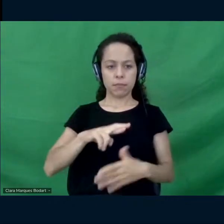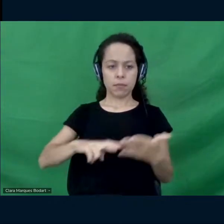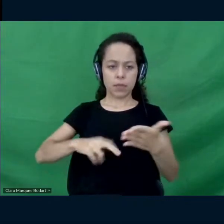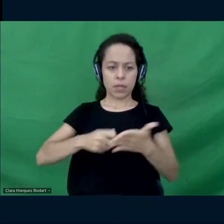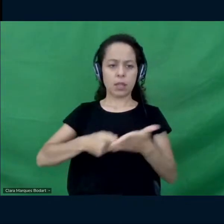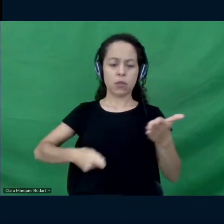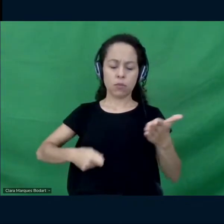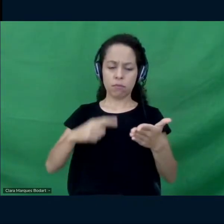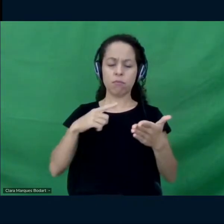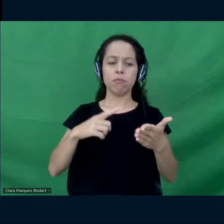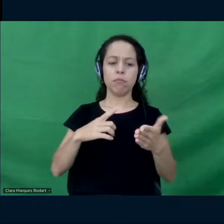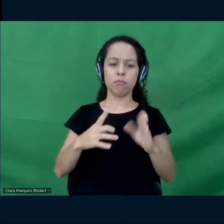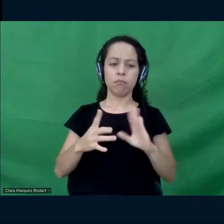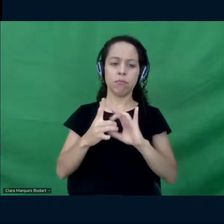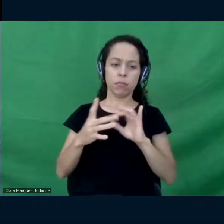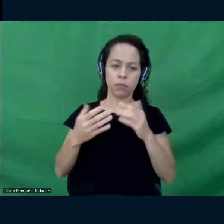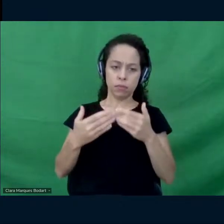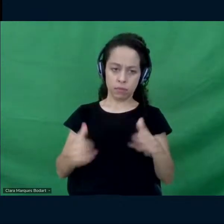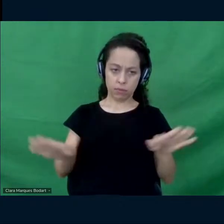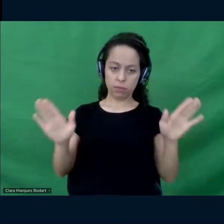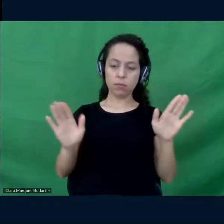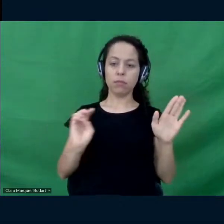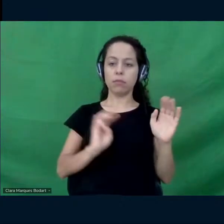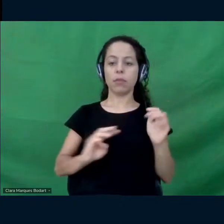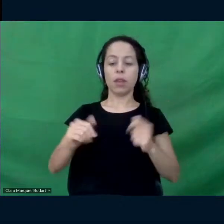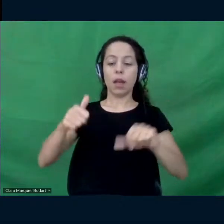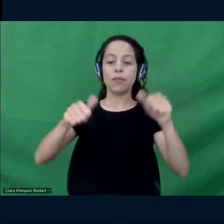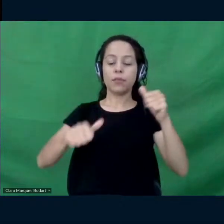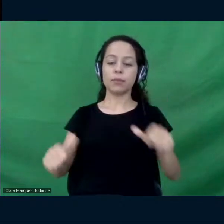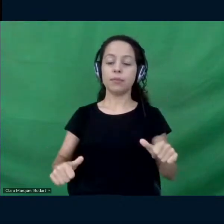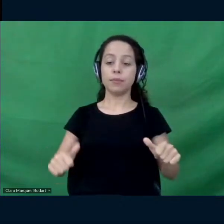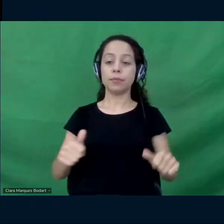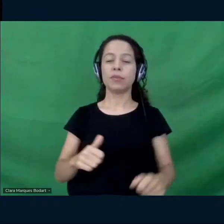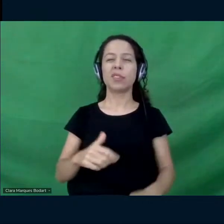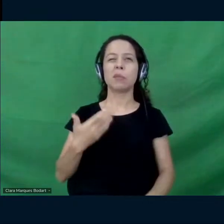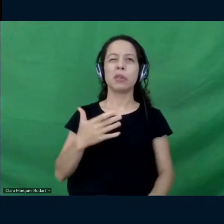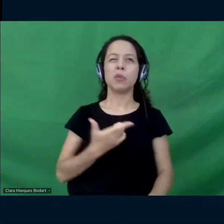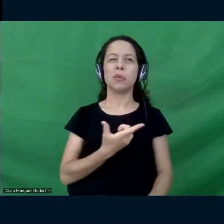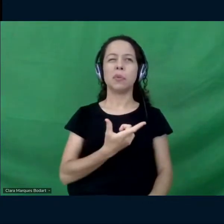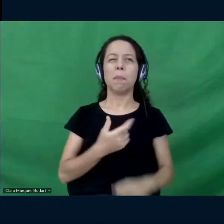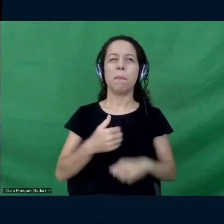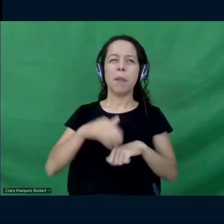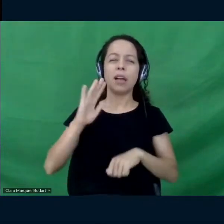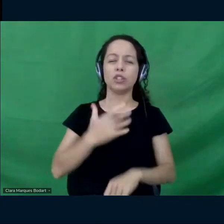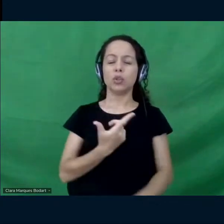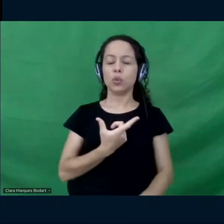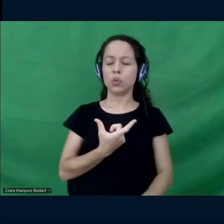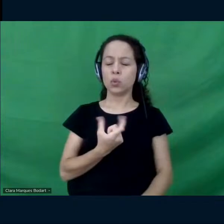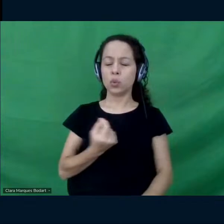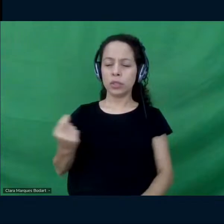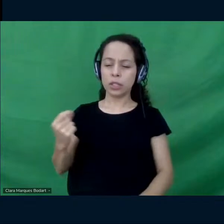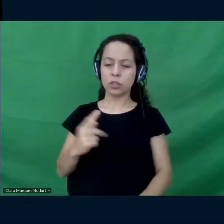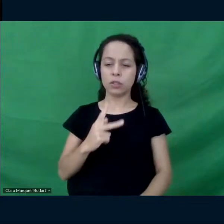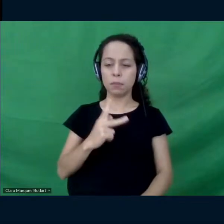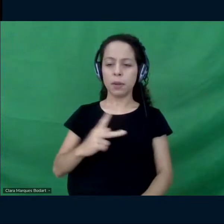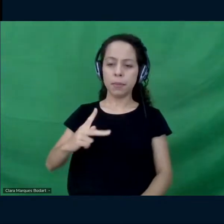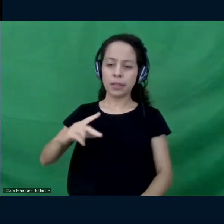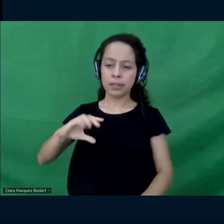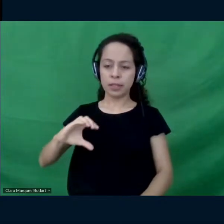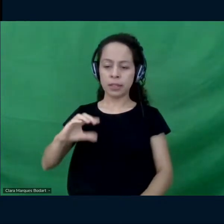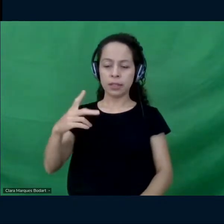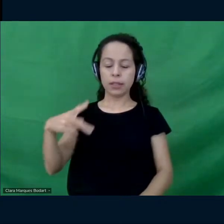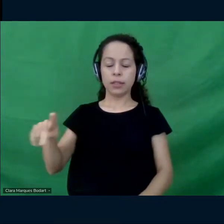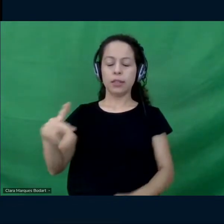disponível, ele publicou um artigo também, que ele analisou 200 e poucos PPCs dos institutos federais para ver se